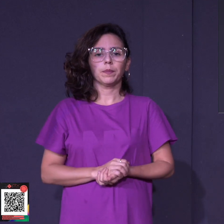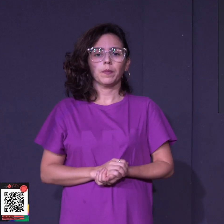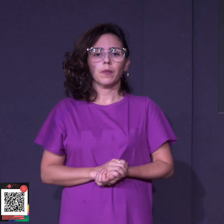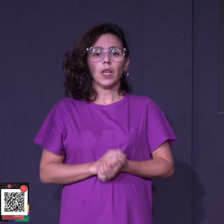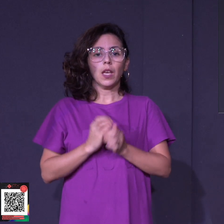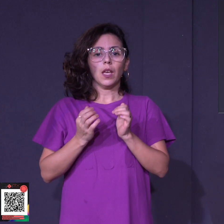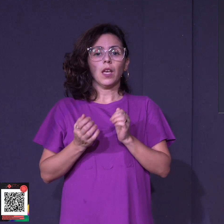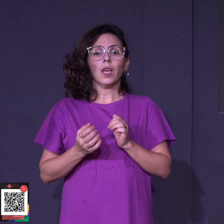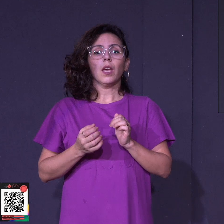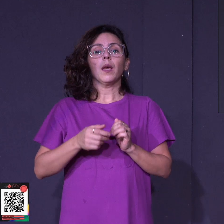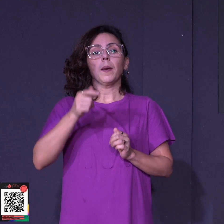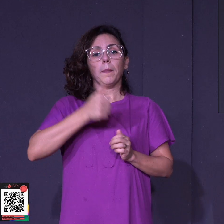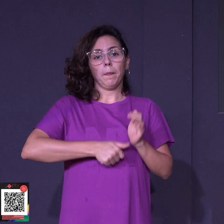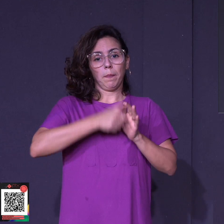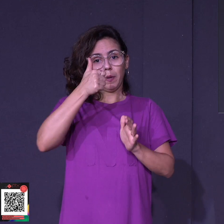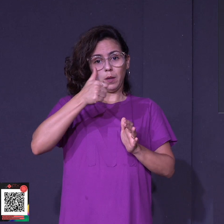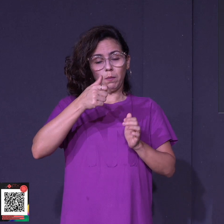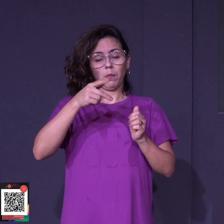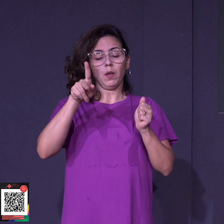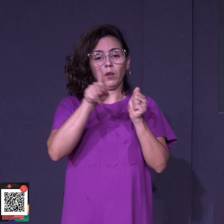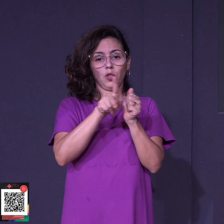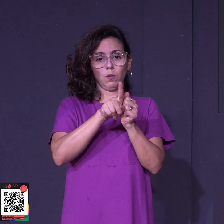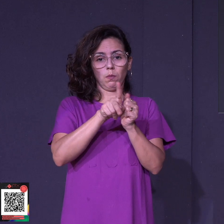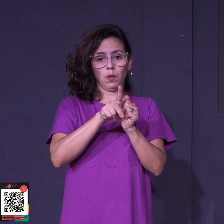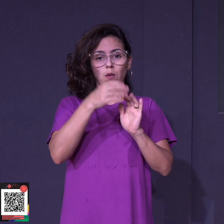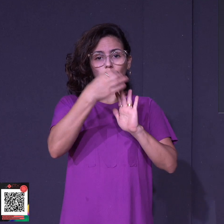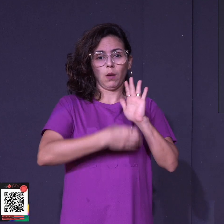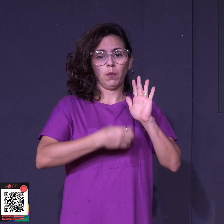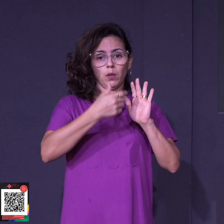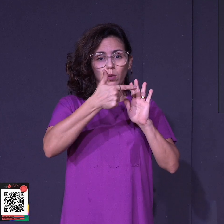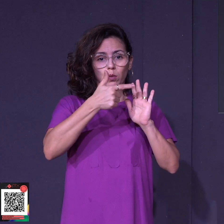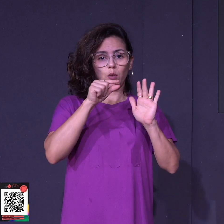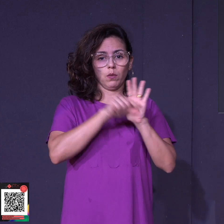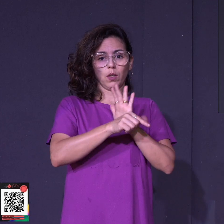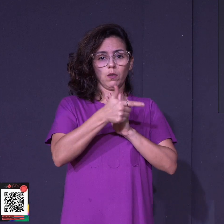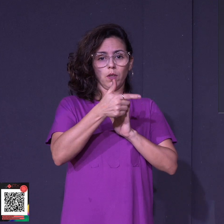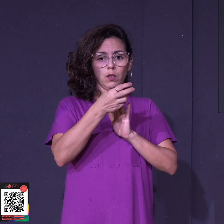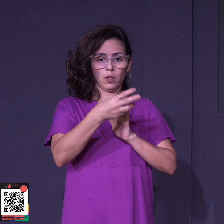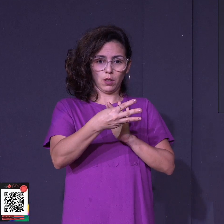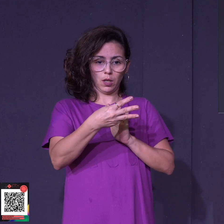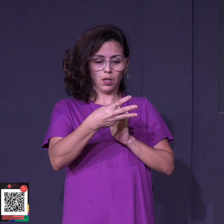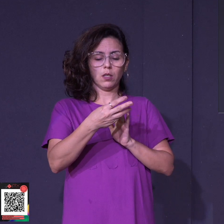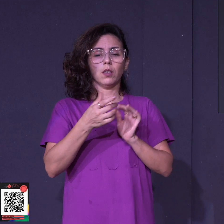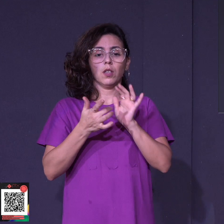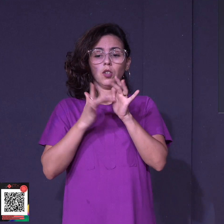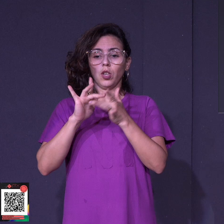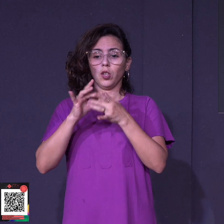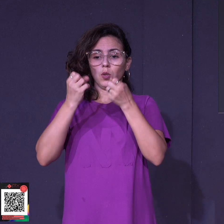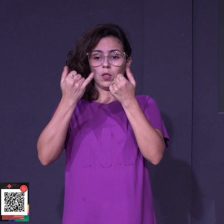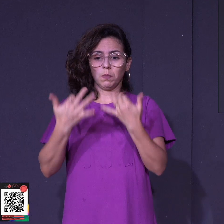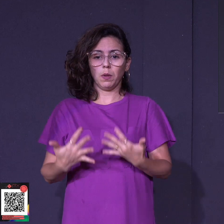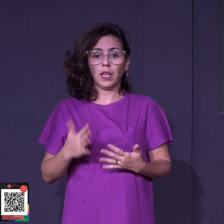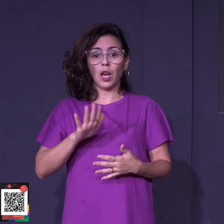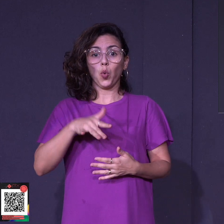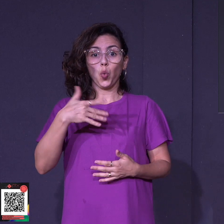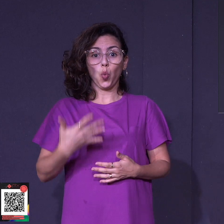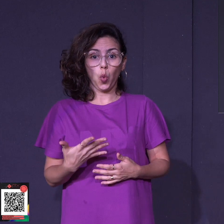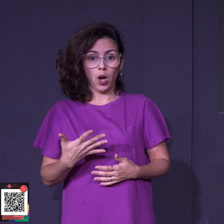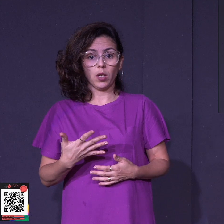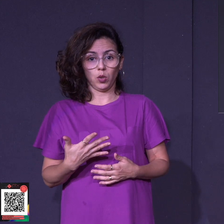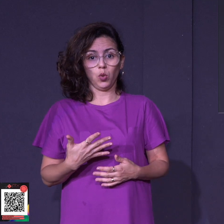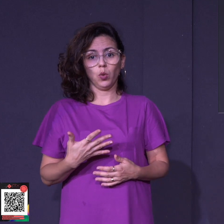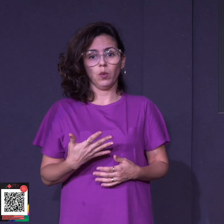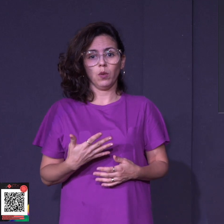1 de Pedro 2, 23 diz assim: quando ele era insultado, ele